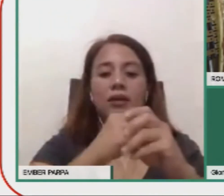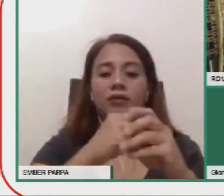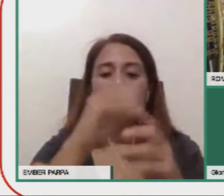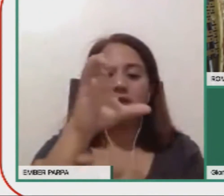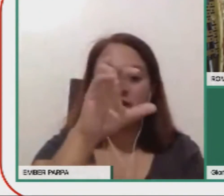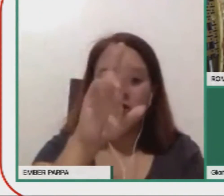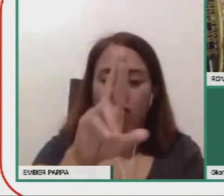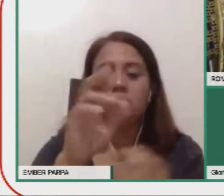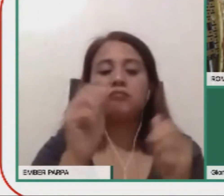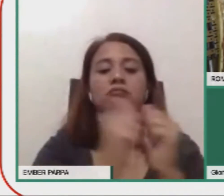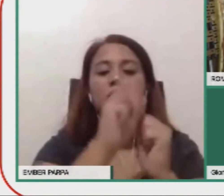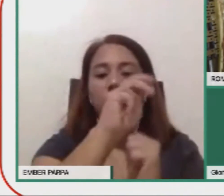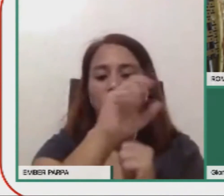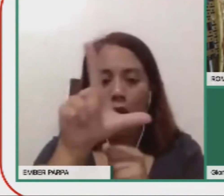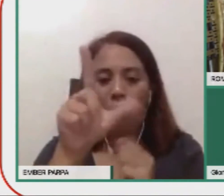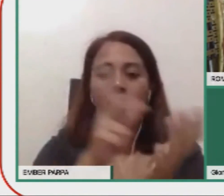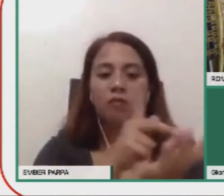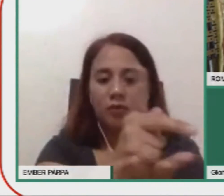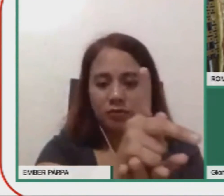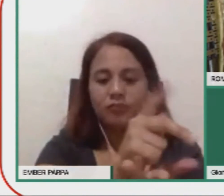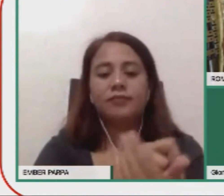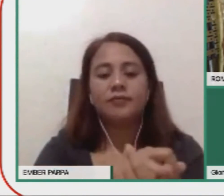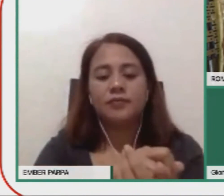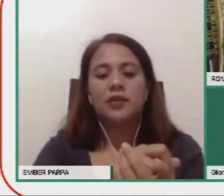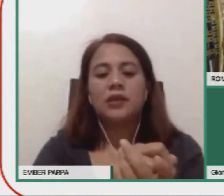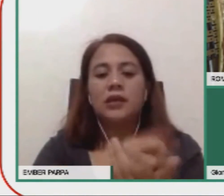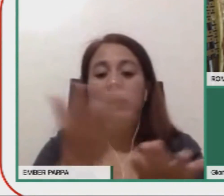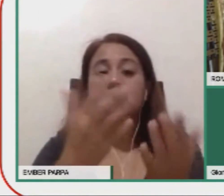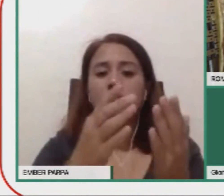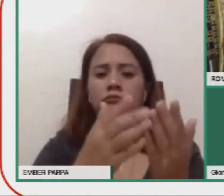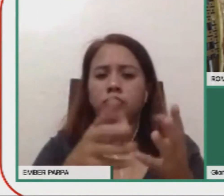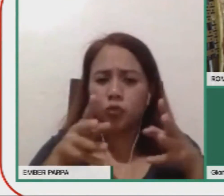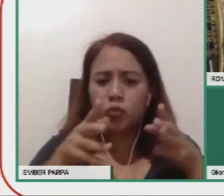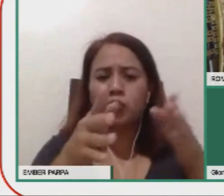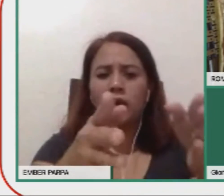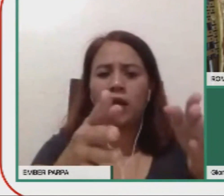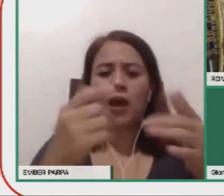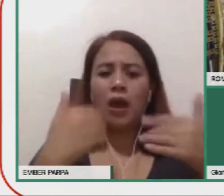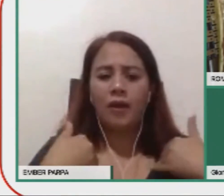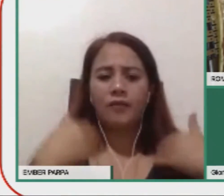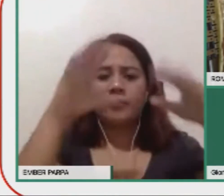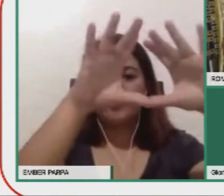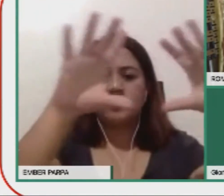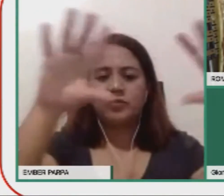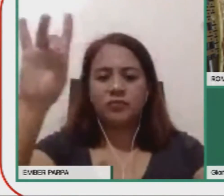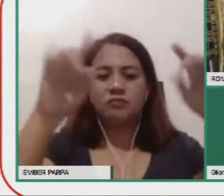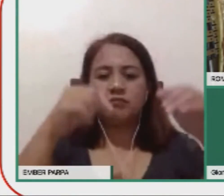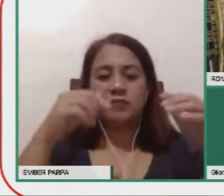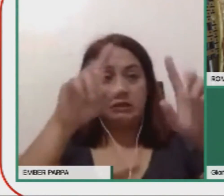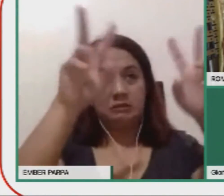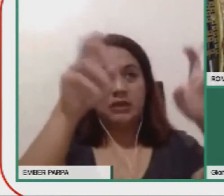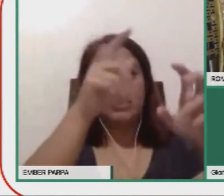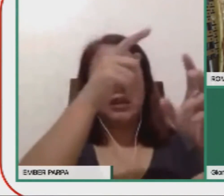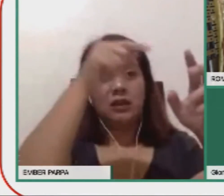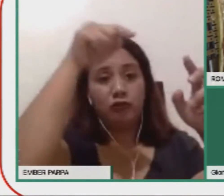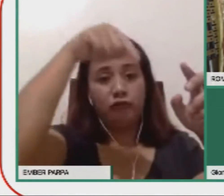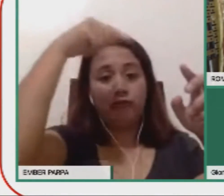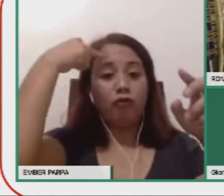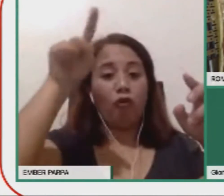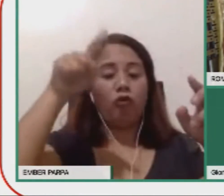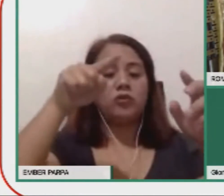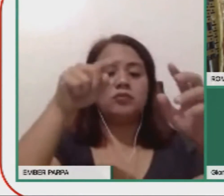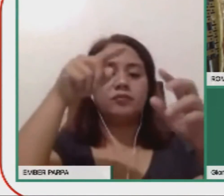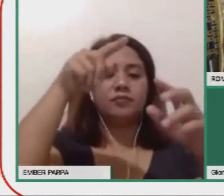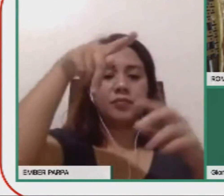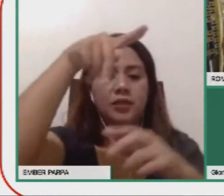sa parking area. Maging sa kalsada po, dapat may signages na this is for PWDs, especially those